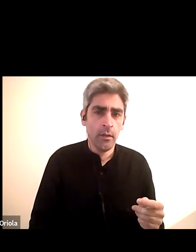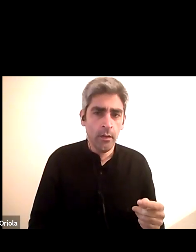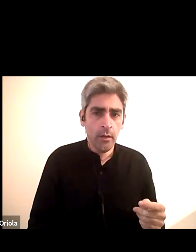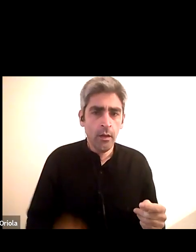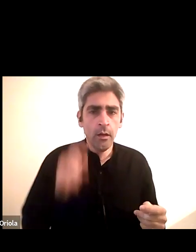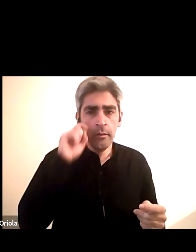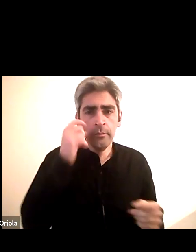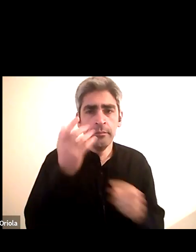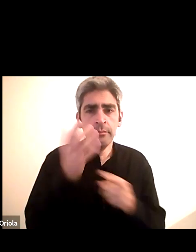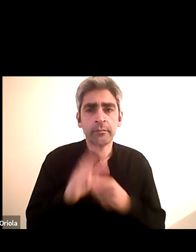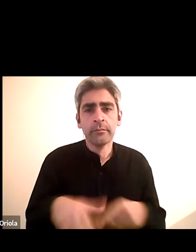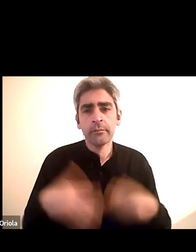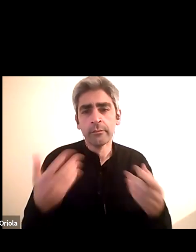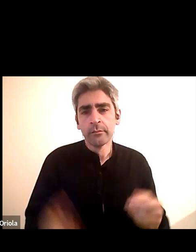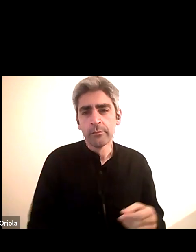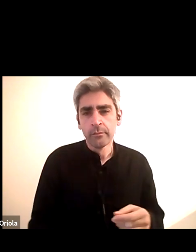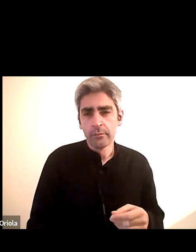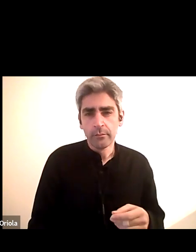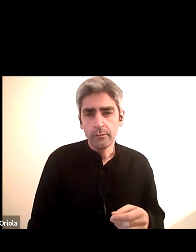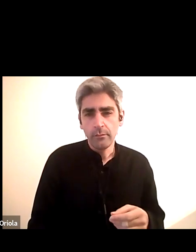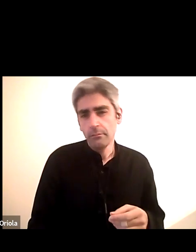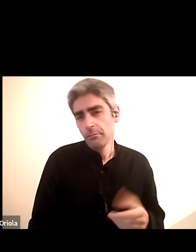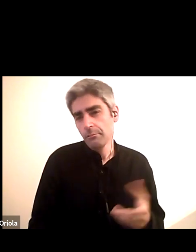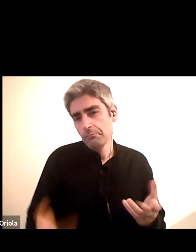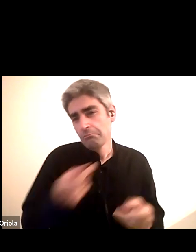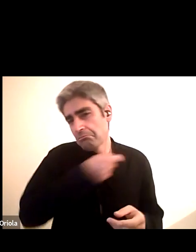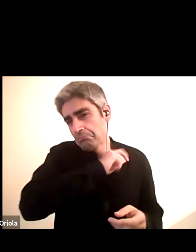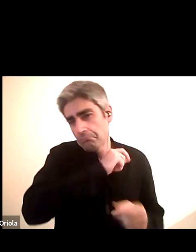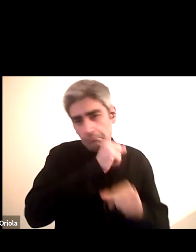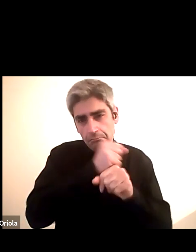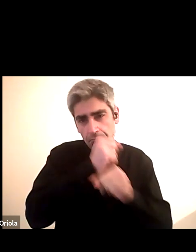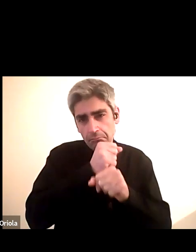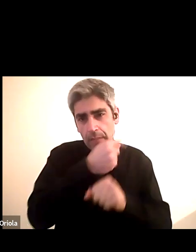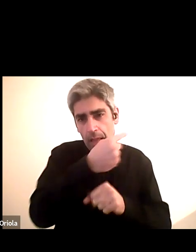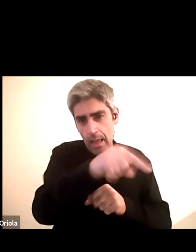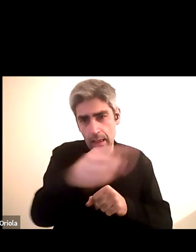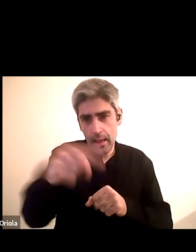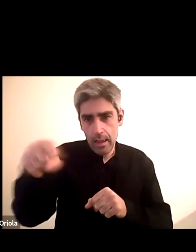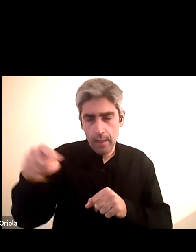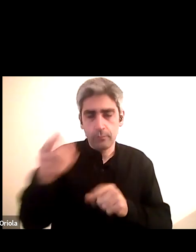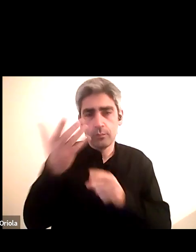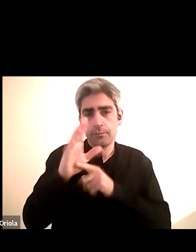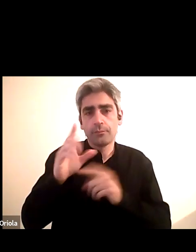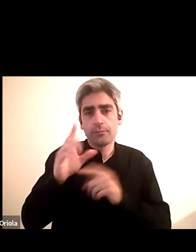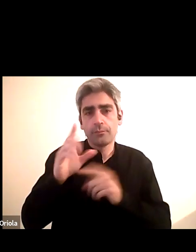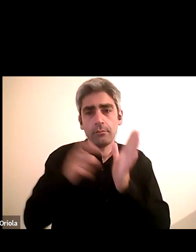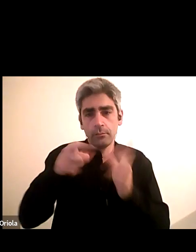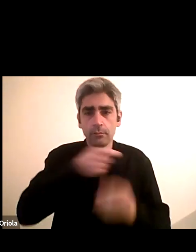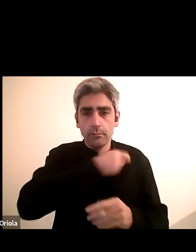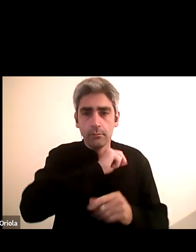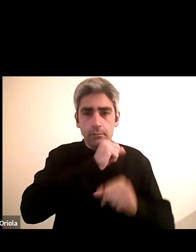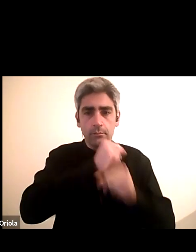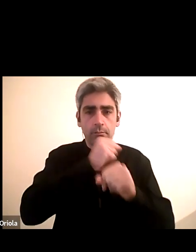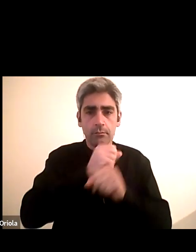Reparem que há inspeções de trabalho, por exemplo, nos Estados Unidos a inspeção de trabalho